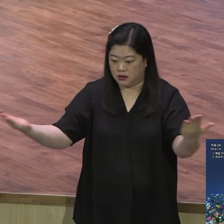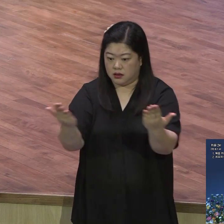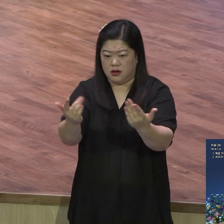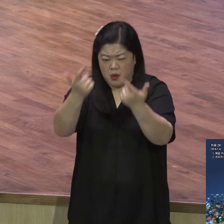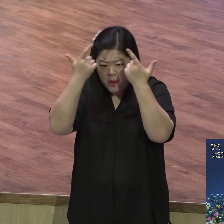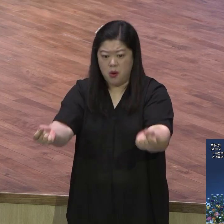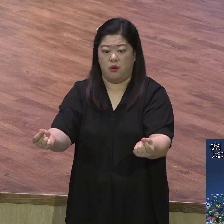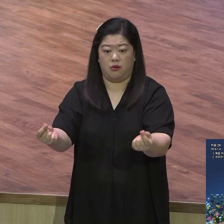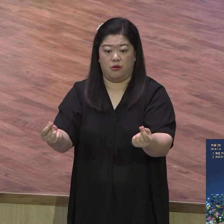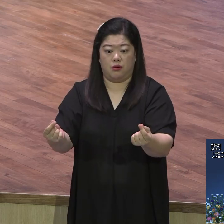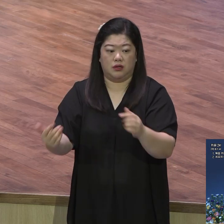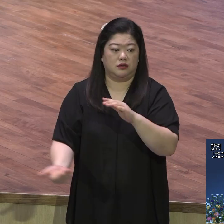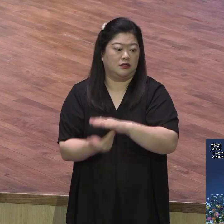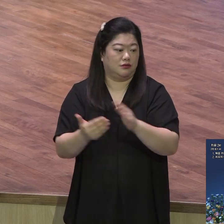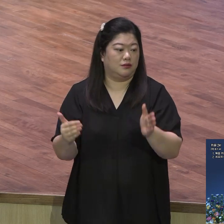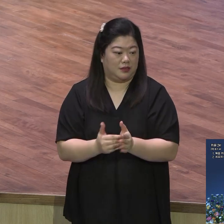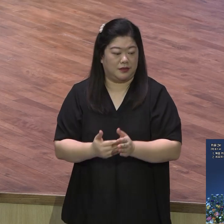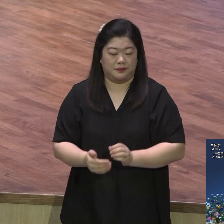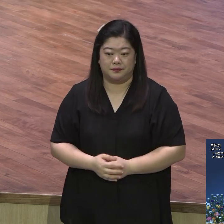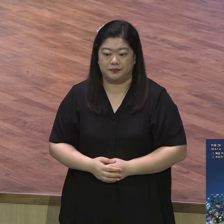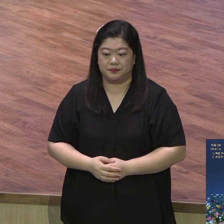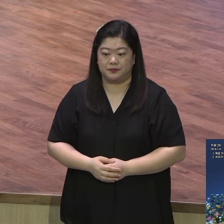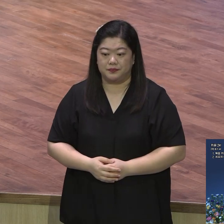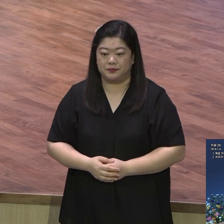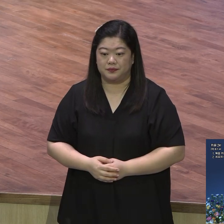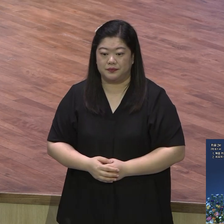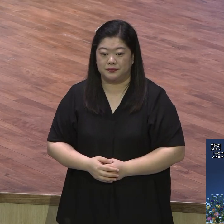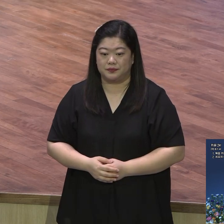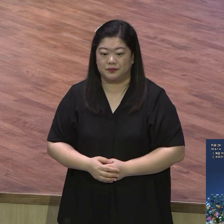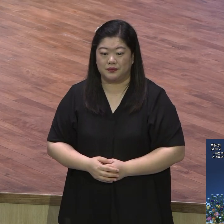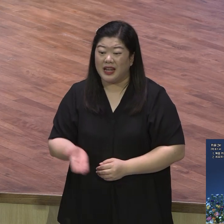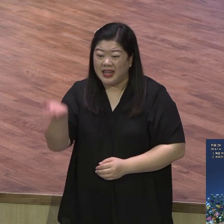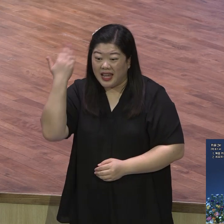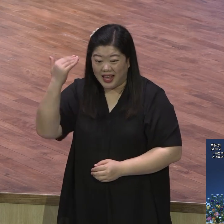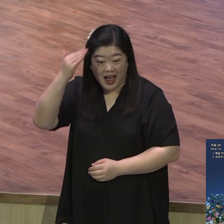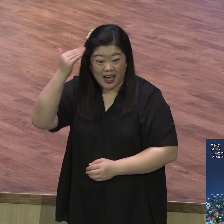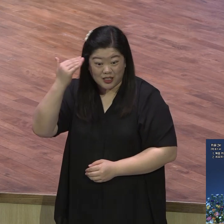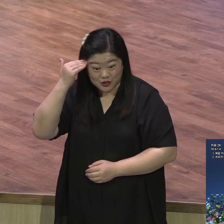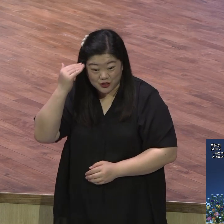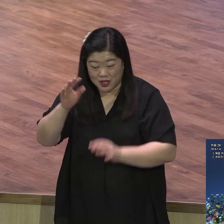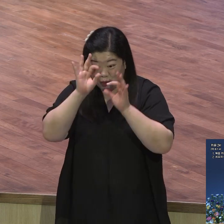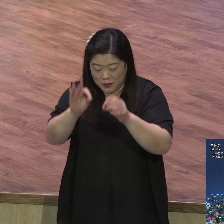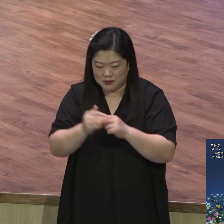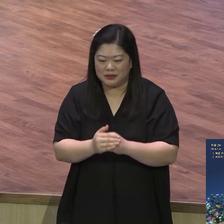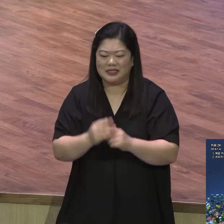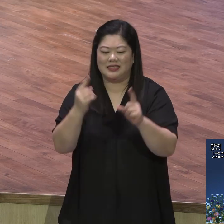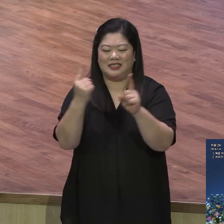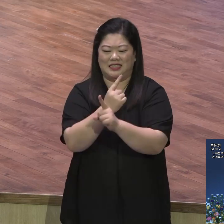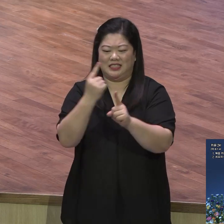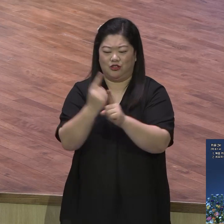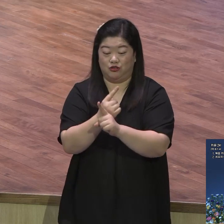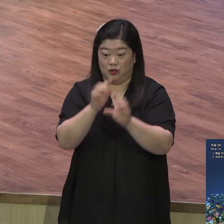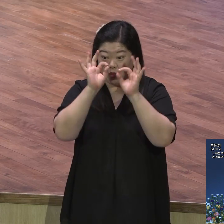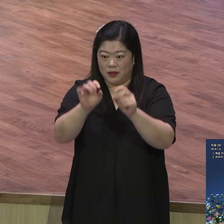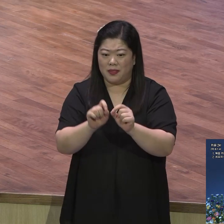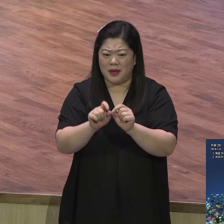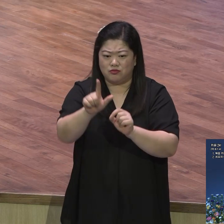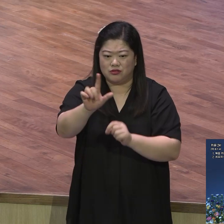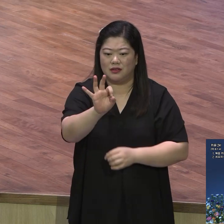잡으시기 바랍니다. 우리나라에서 과거에는 치유하면 주로 뭐요? 신비주의 안수위주였습니다.